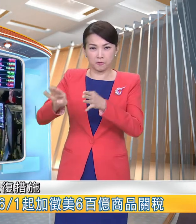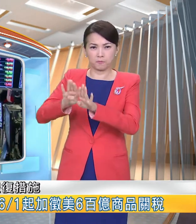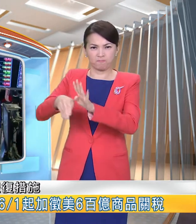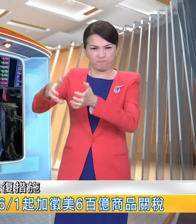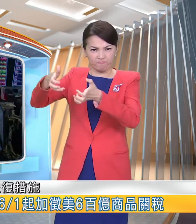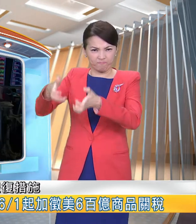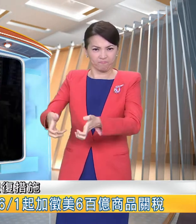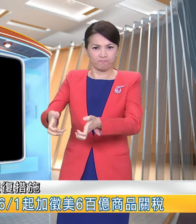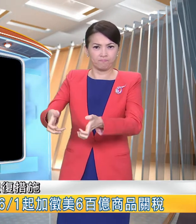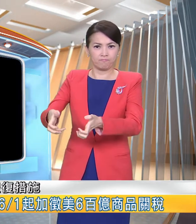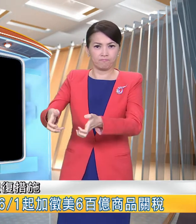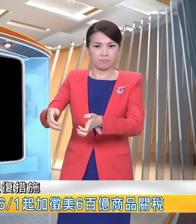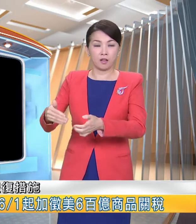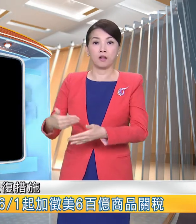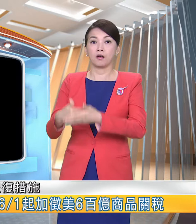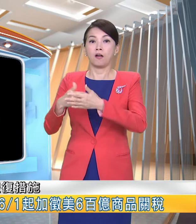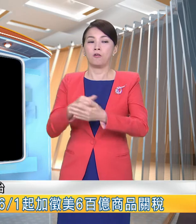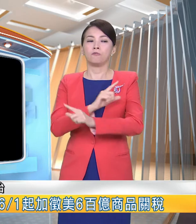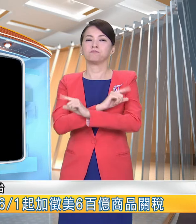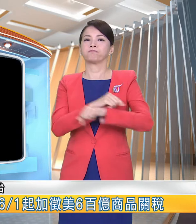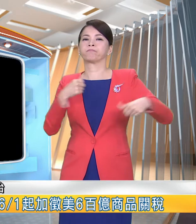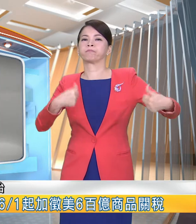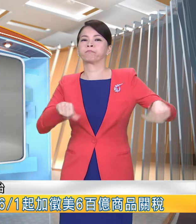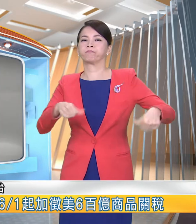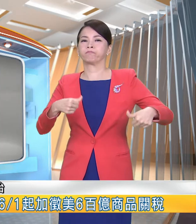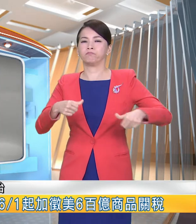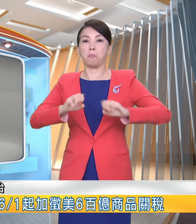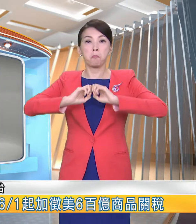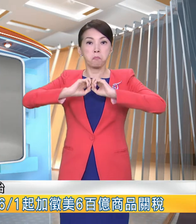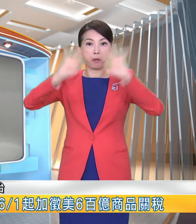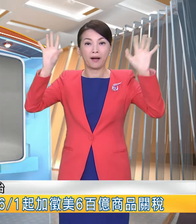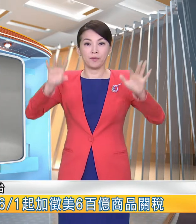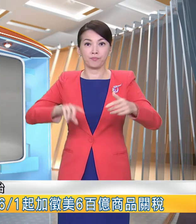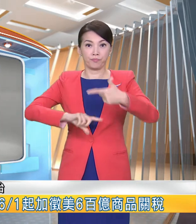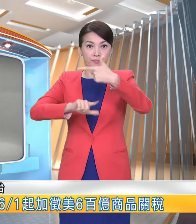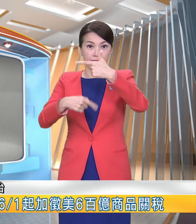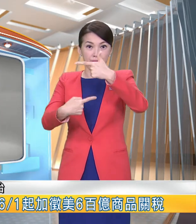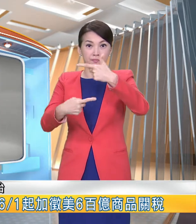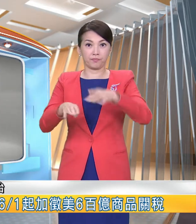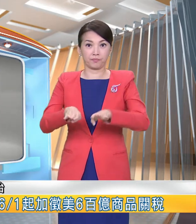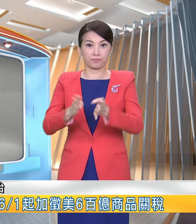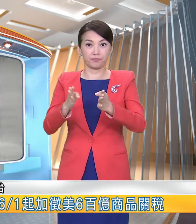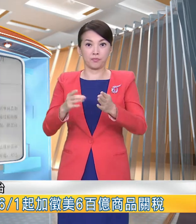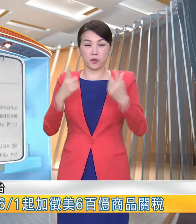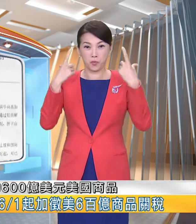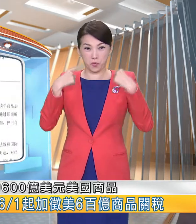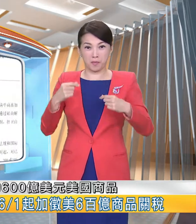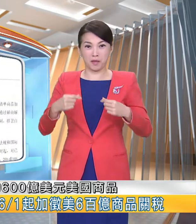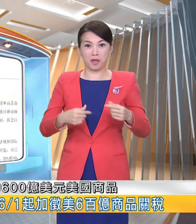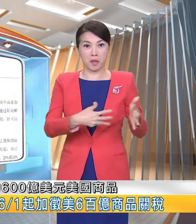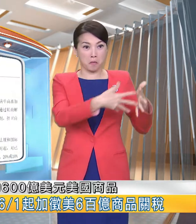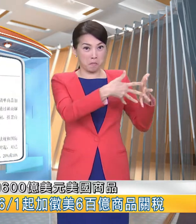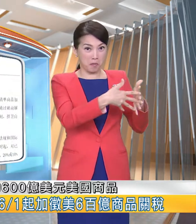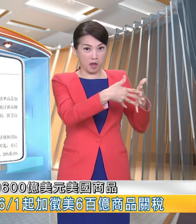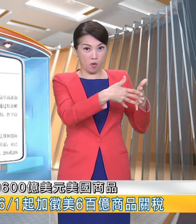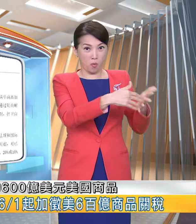布了报复措施，将从6月1号开始，对已经加征关税